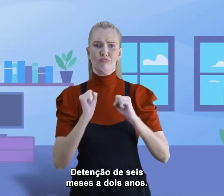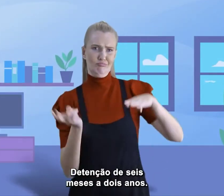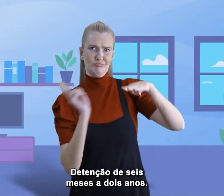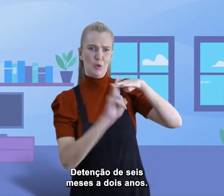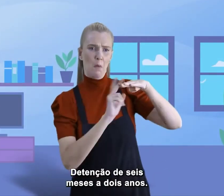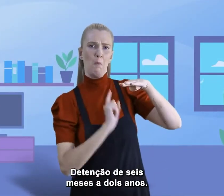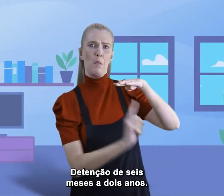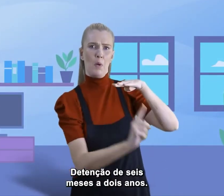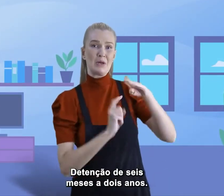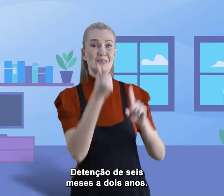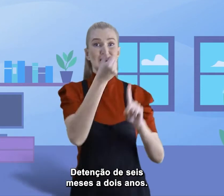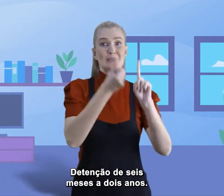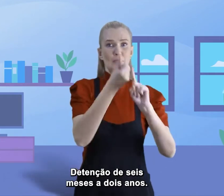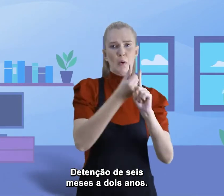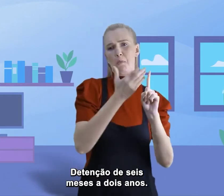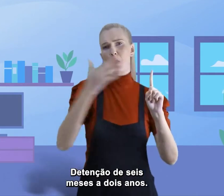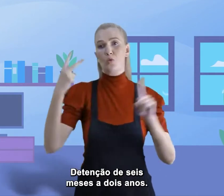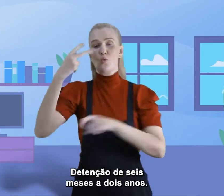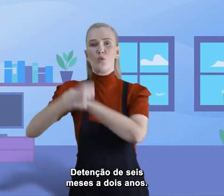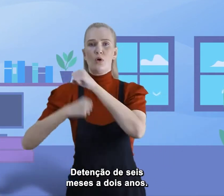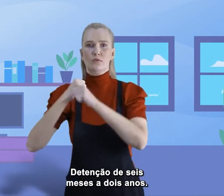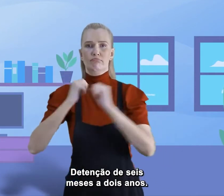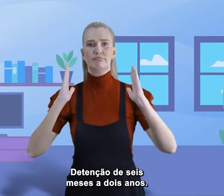detenção de 6 meses a 2 anos.